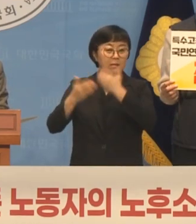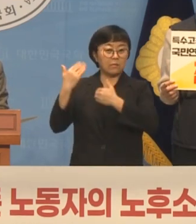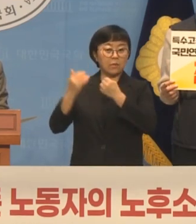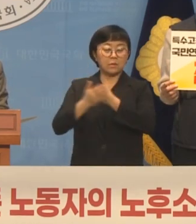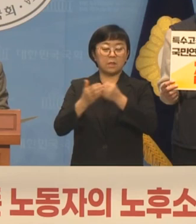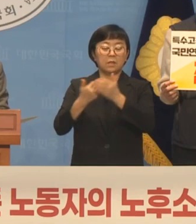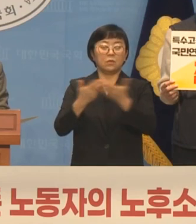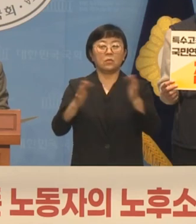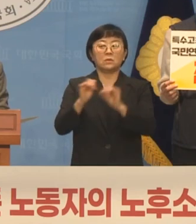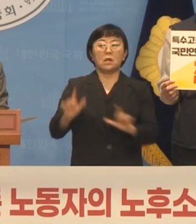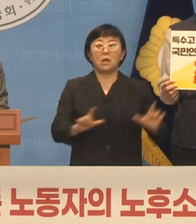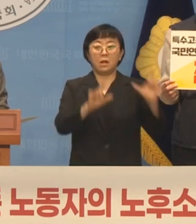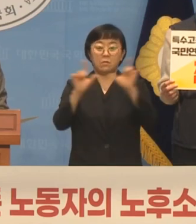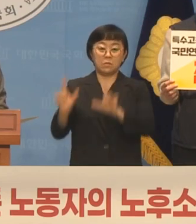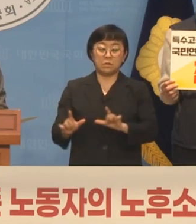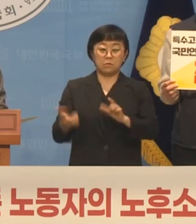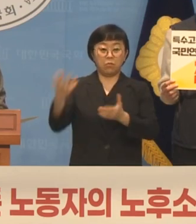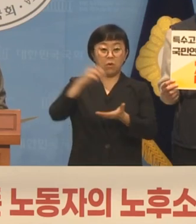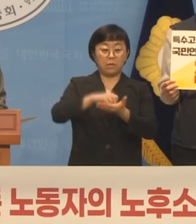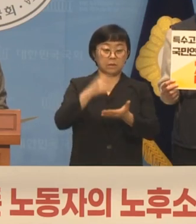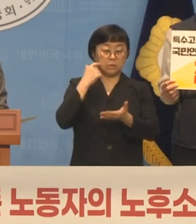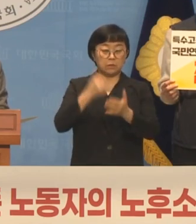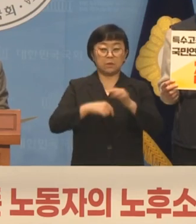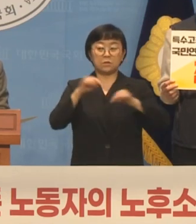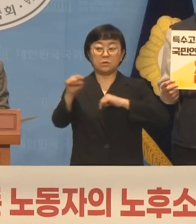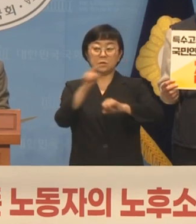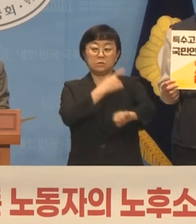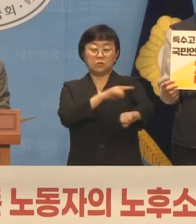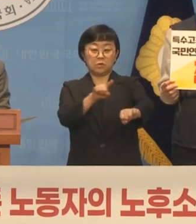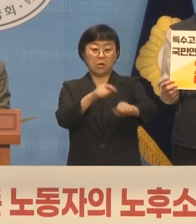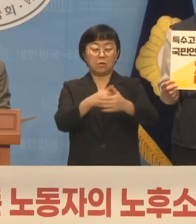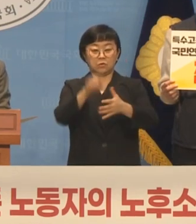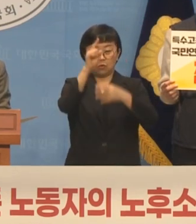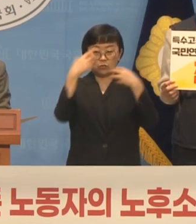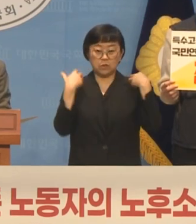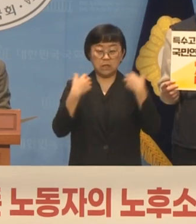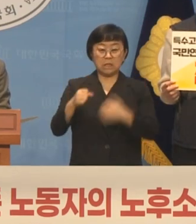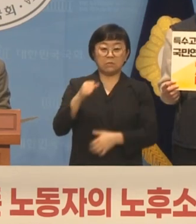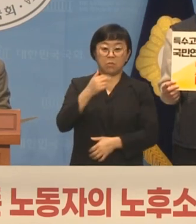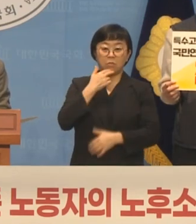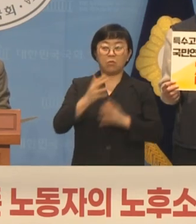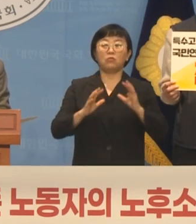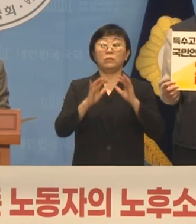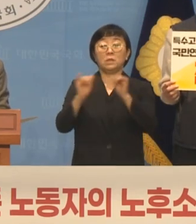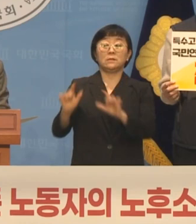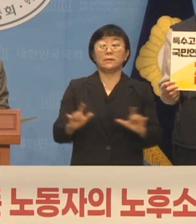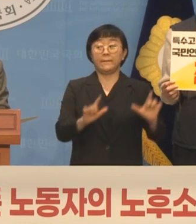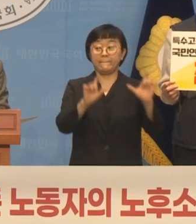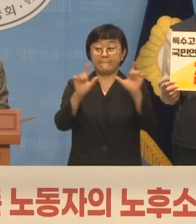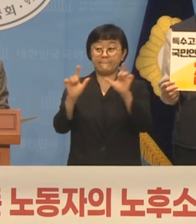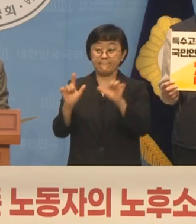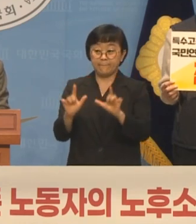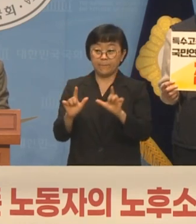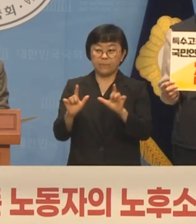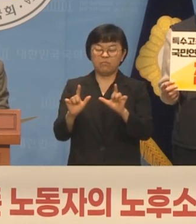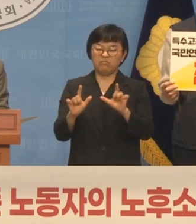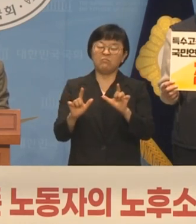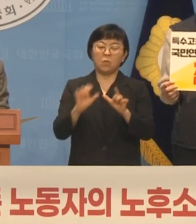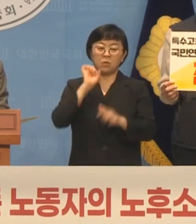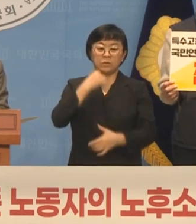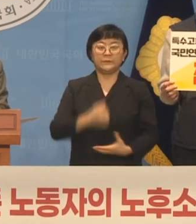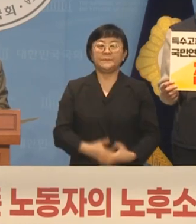반영하지 못할 때 정치는 무능하고 정부는 무력하고 국민들의 삶은